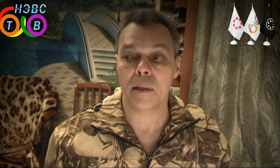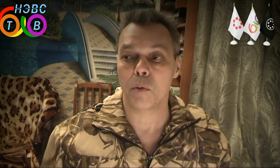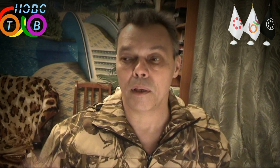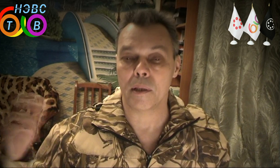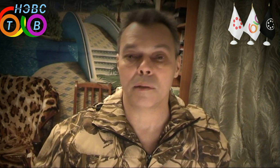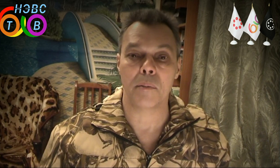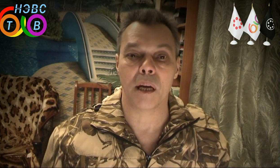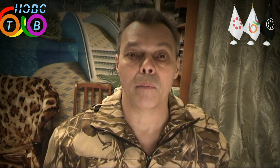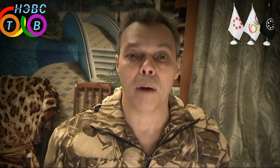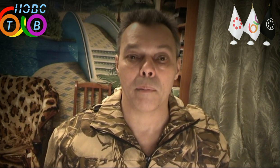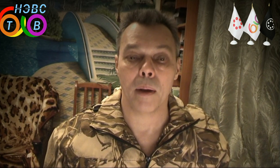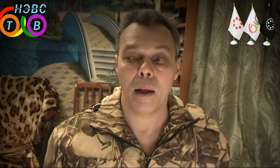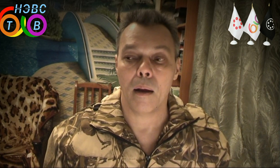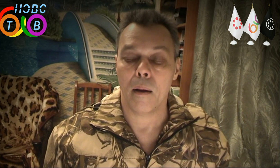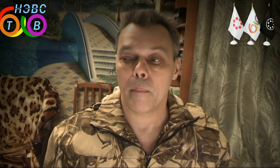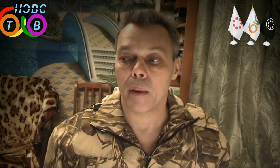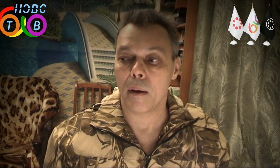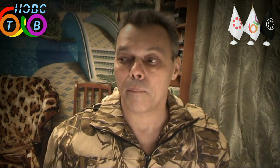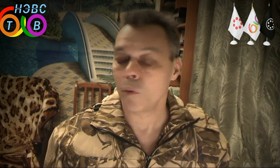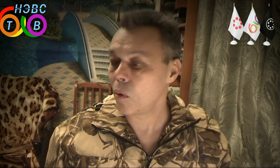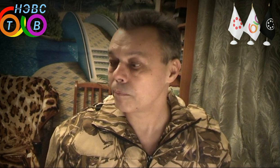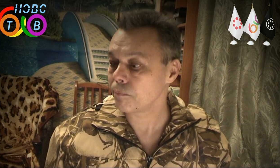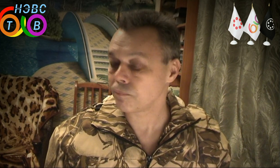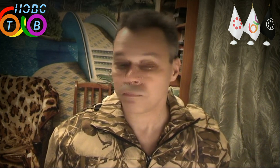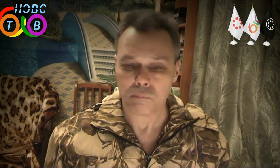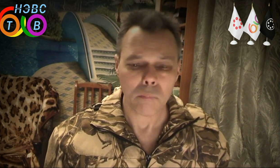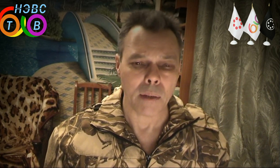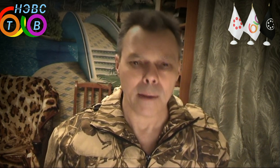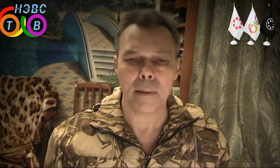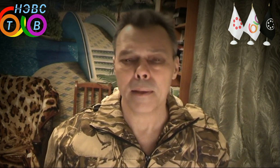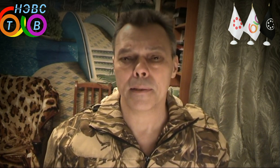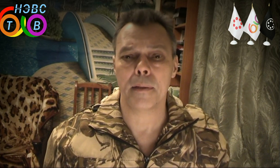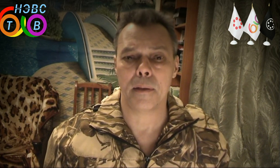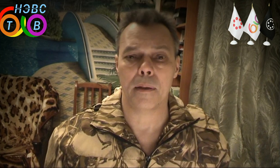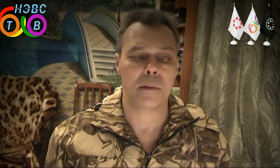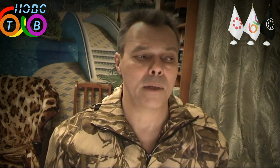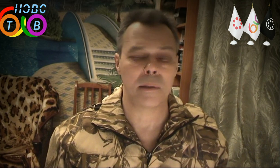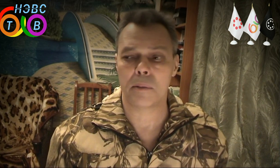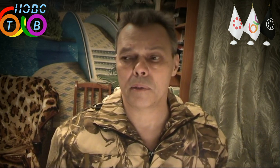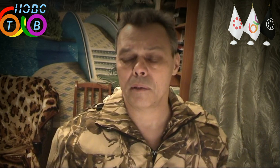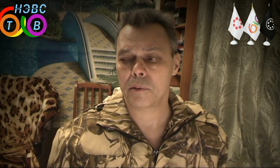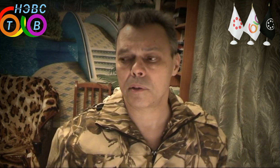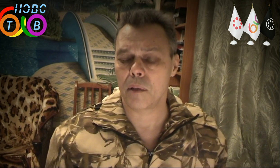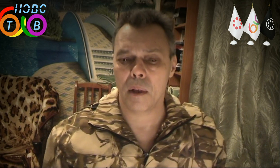они будут принадлежать тем самым папам. Но такие тенденции есть. В частности, вот я читал